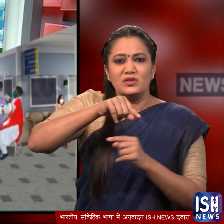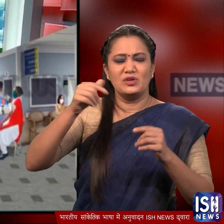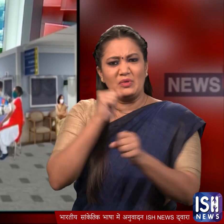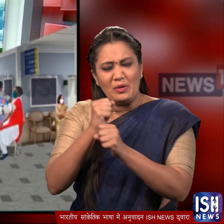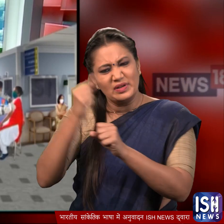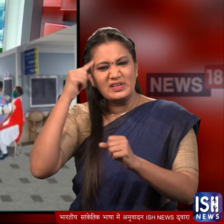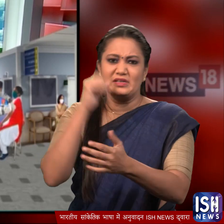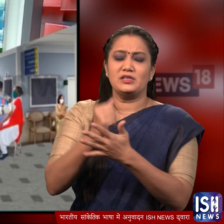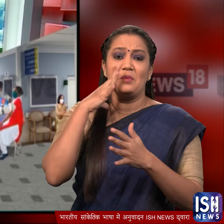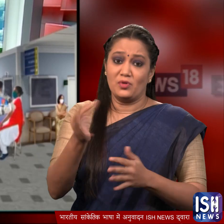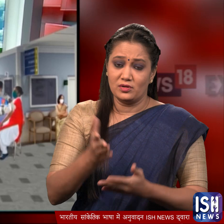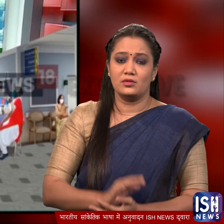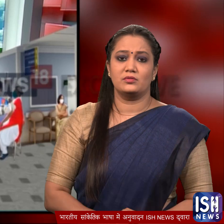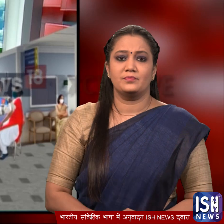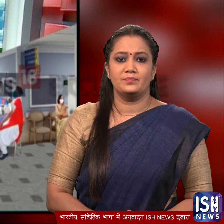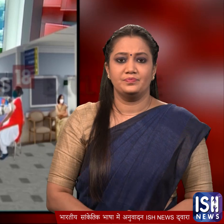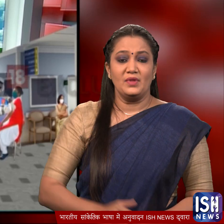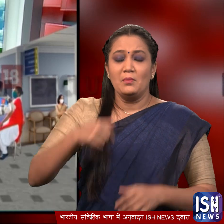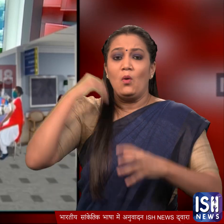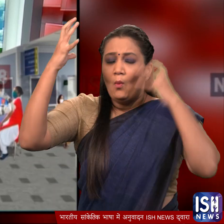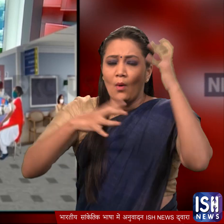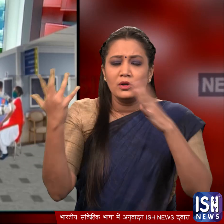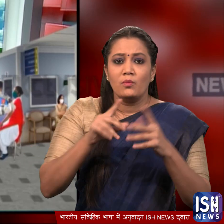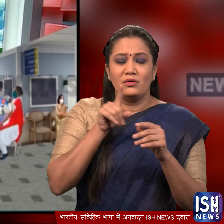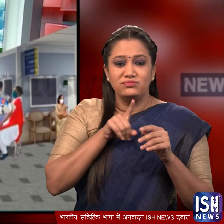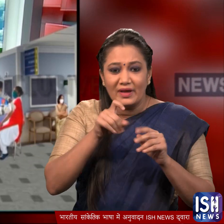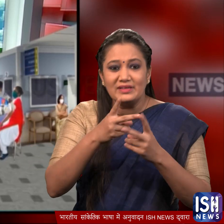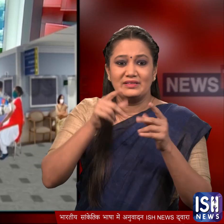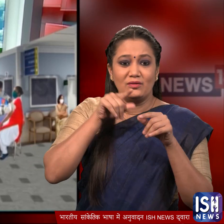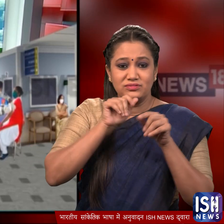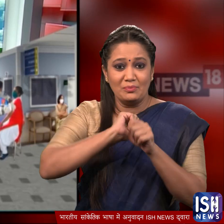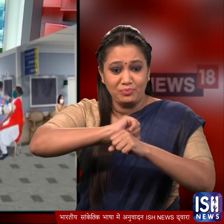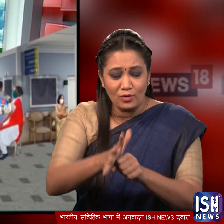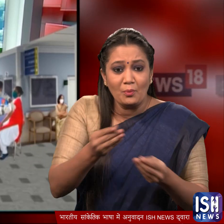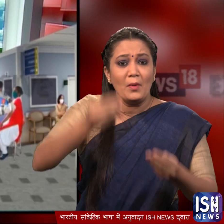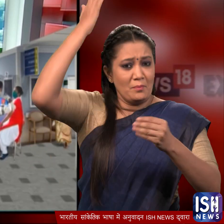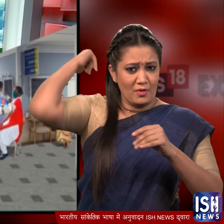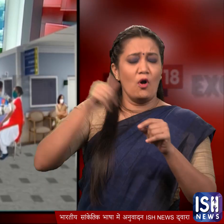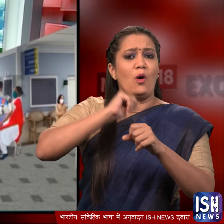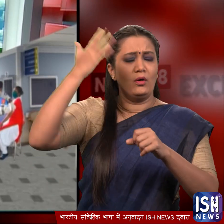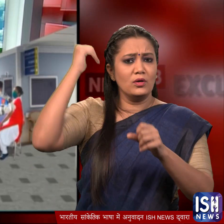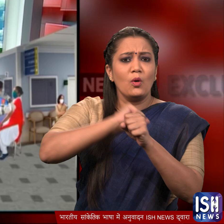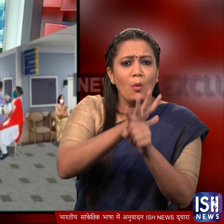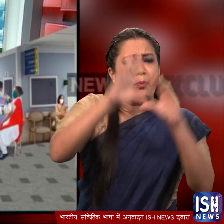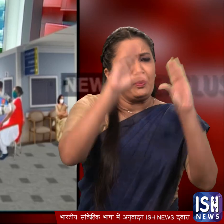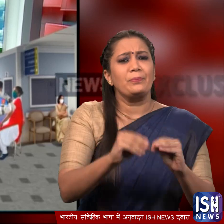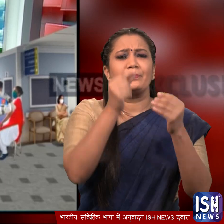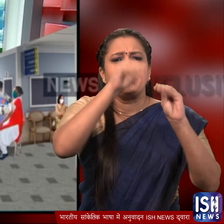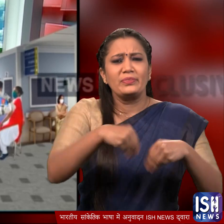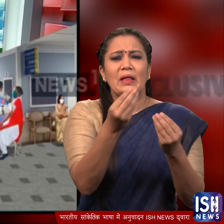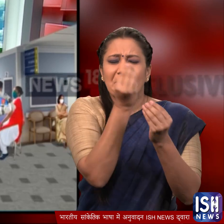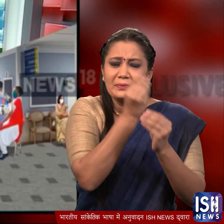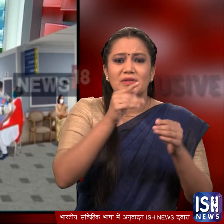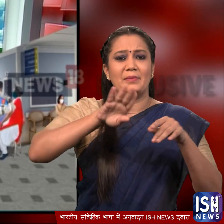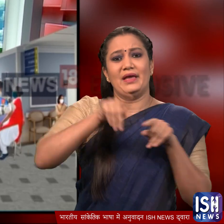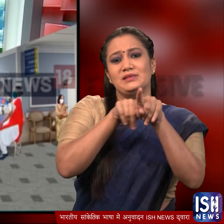के मरीजों को देखते हुए सरकार का यह फैसला बेहद अहम है। चिंता की बात यह है कि वायरस उन इलाकों में भी पहुंच गया है जहां पहले कोरोना के मरीज न